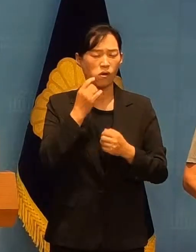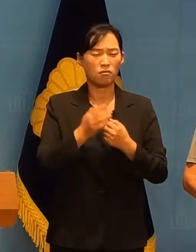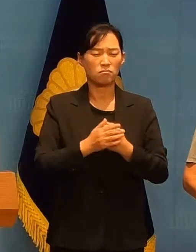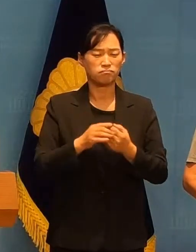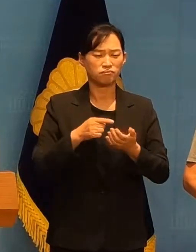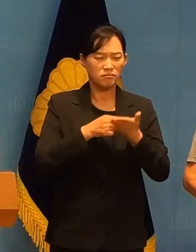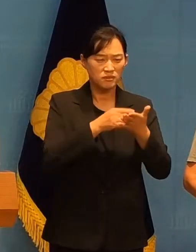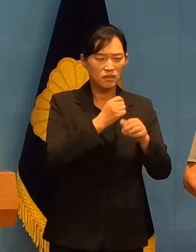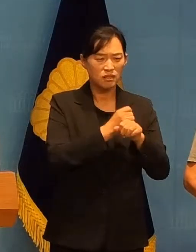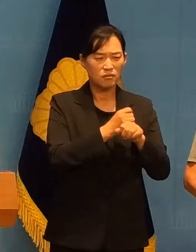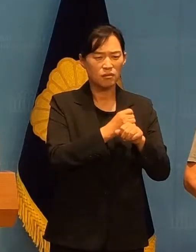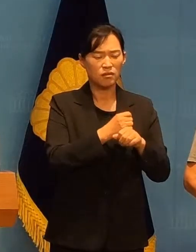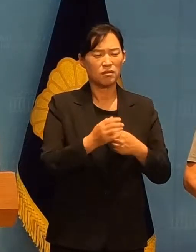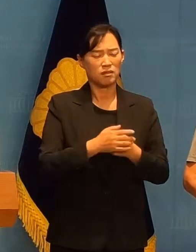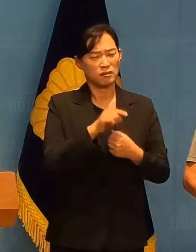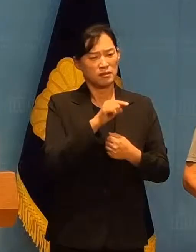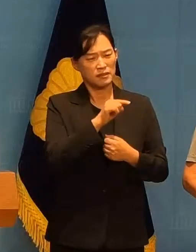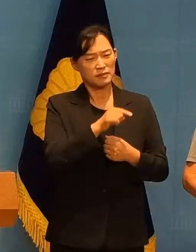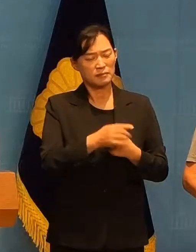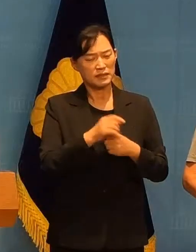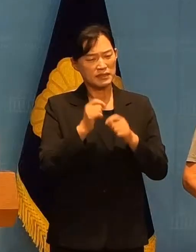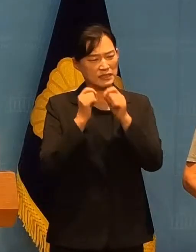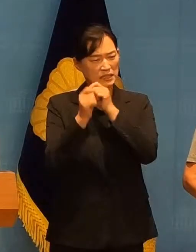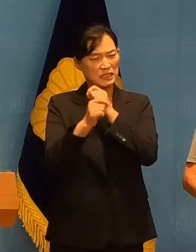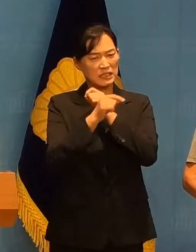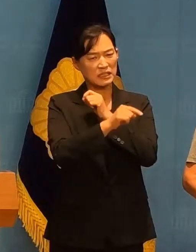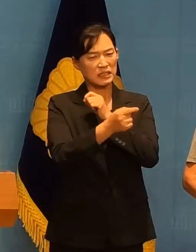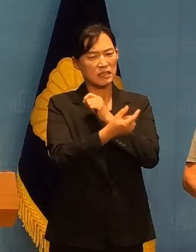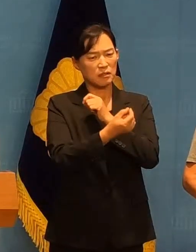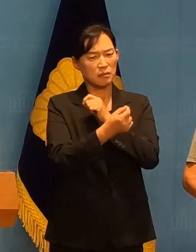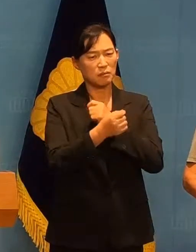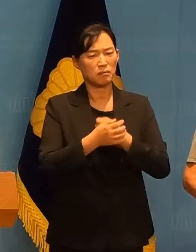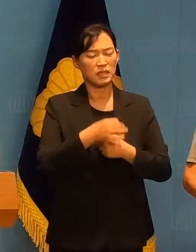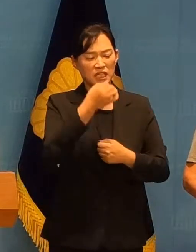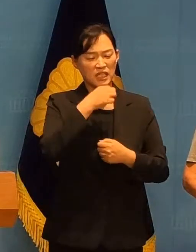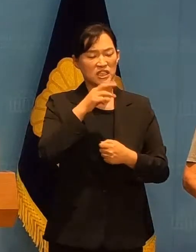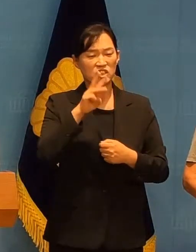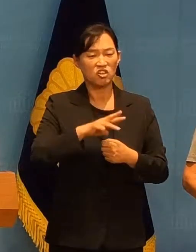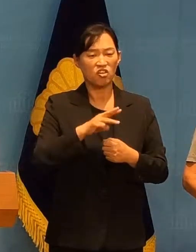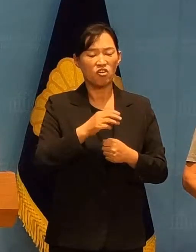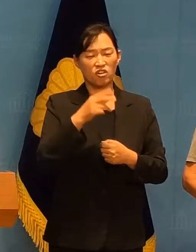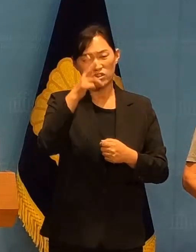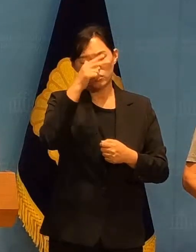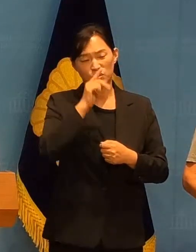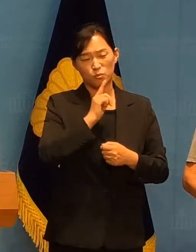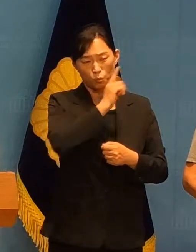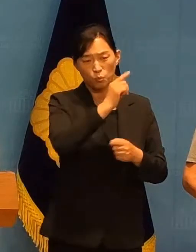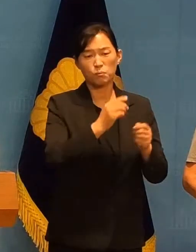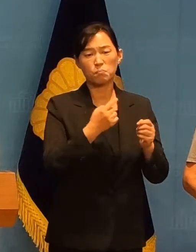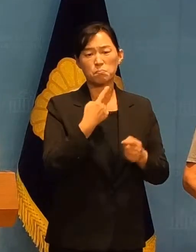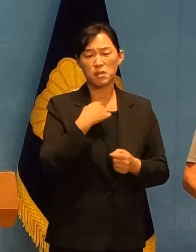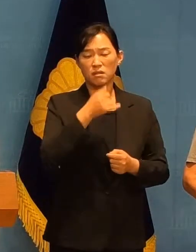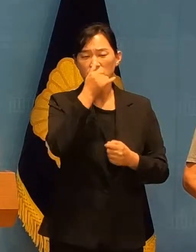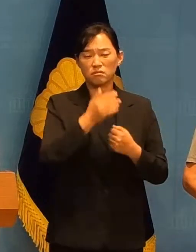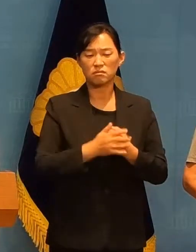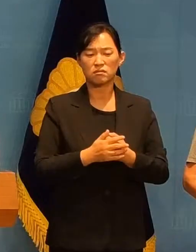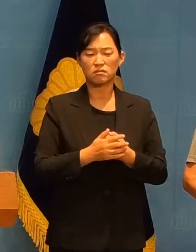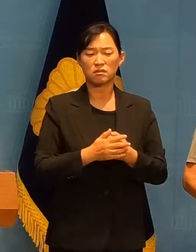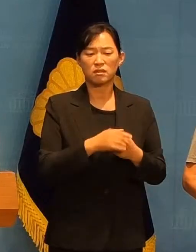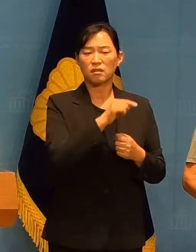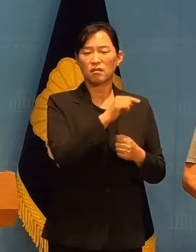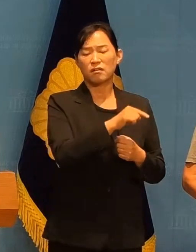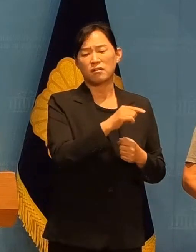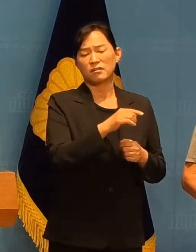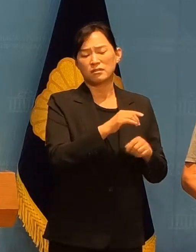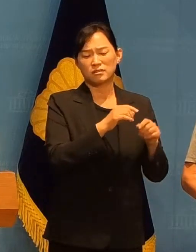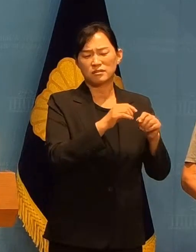도둑질해 가려고 했다면서 사기미수로 이천경찰서에 형사고소를 했습니다. 하도급 구조를 너무나